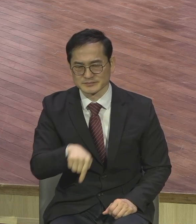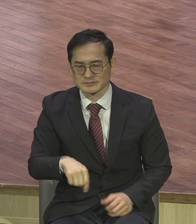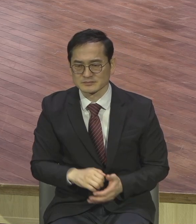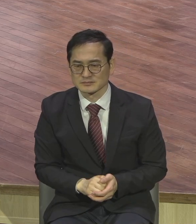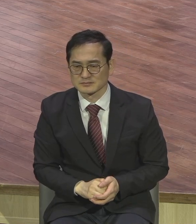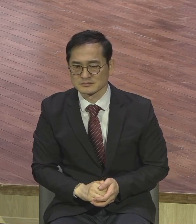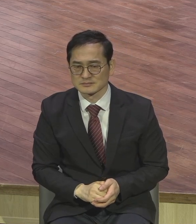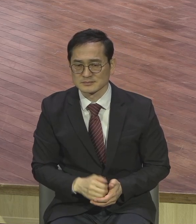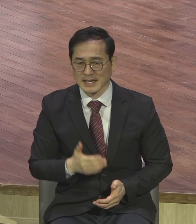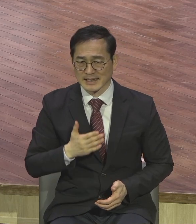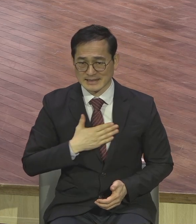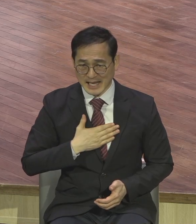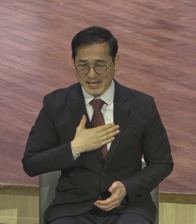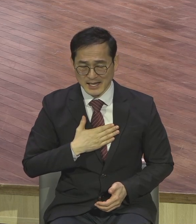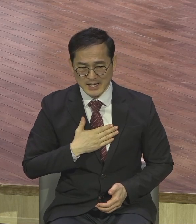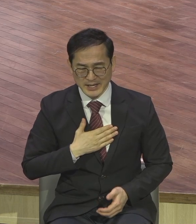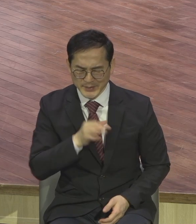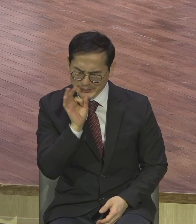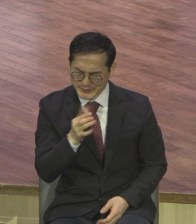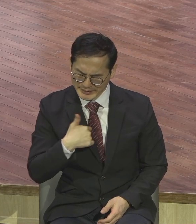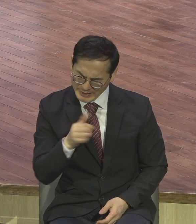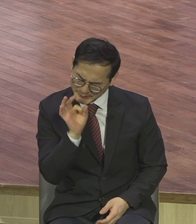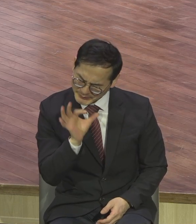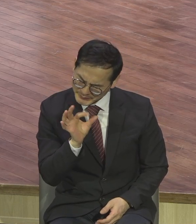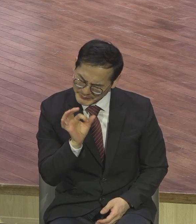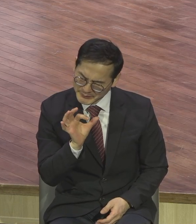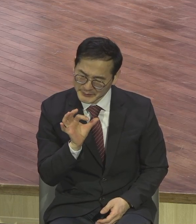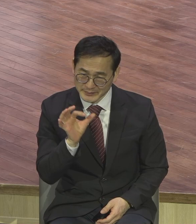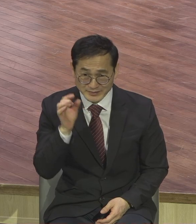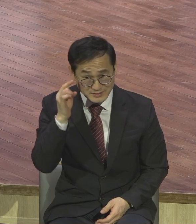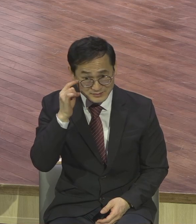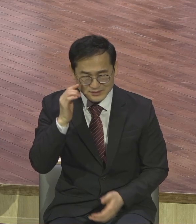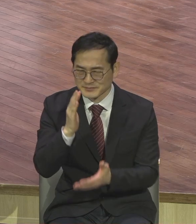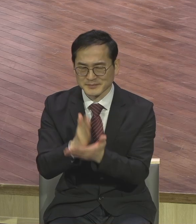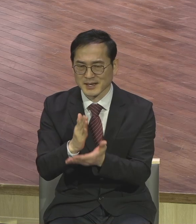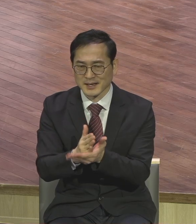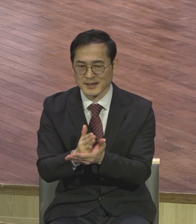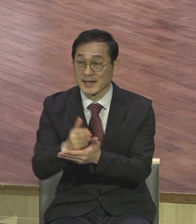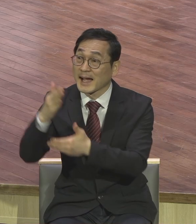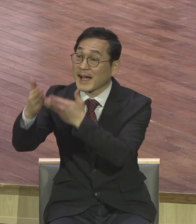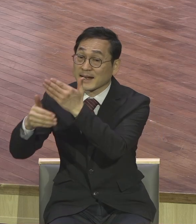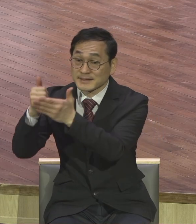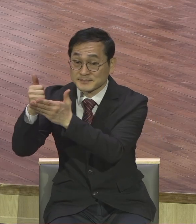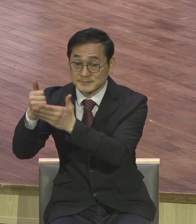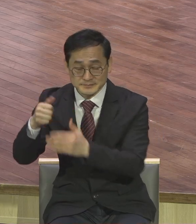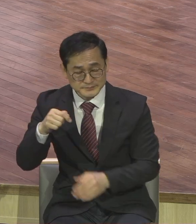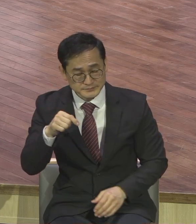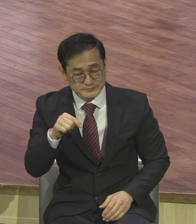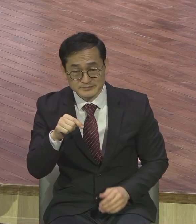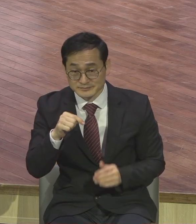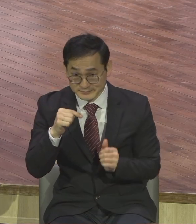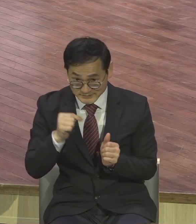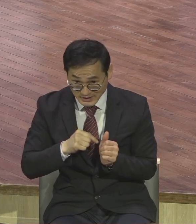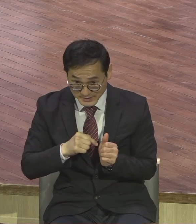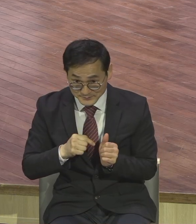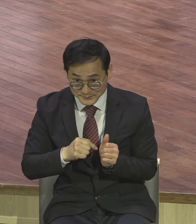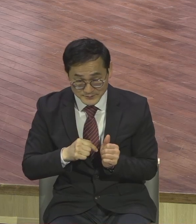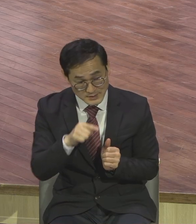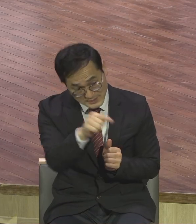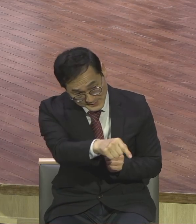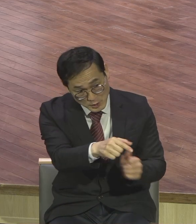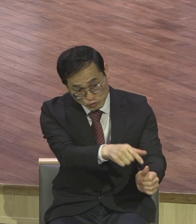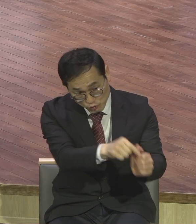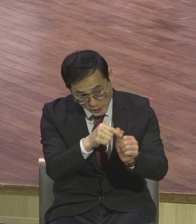자기를 제안하고 묶어두면 안 됩니다. 하나님이 그 사람에 대해서 구원 계획이